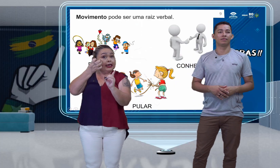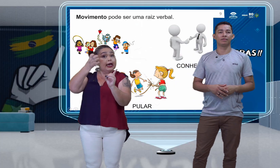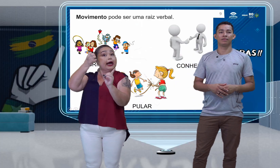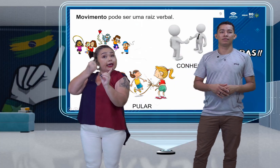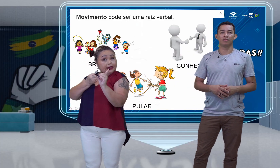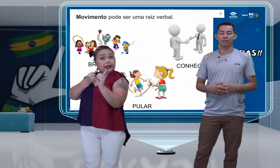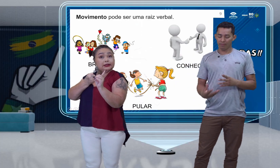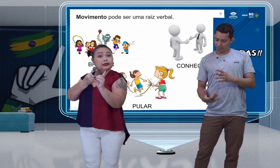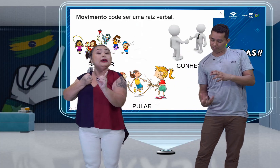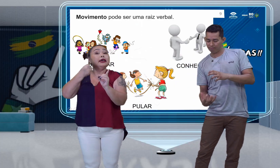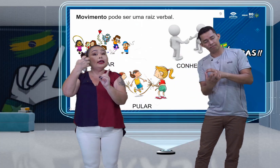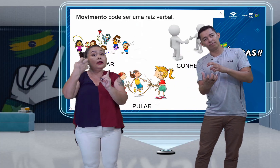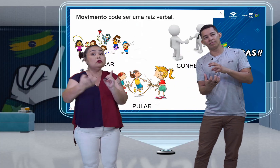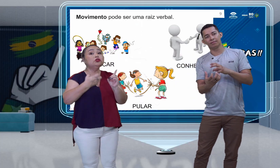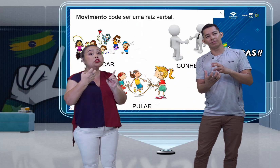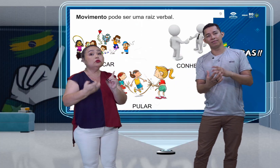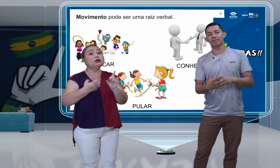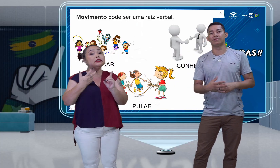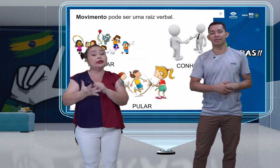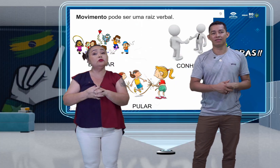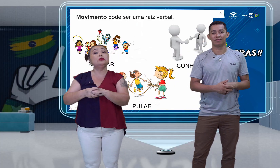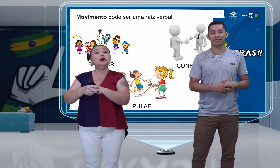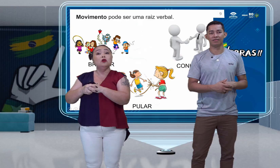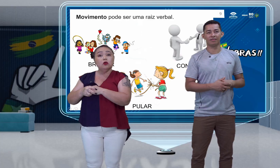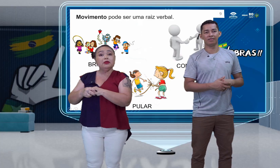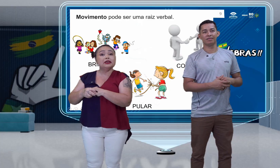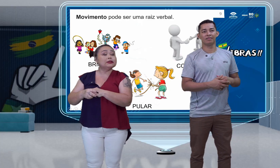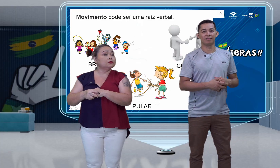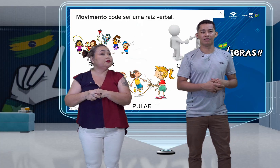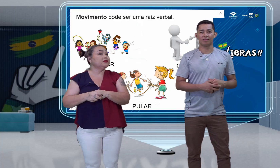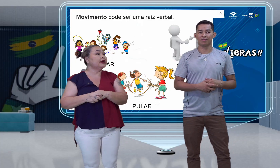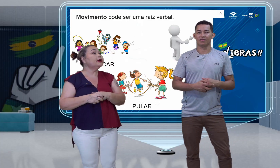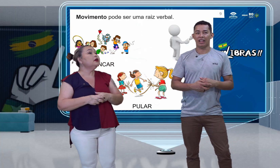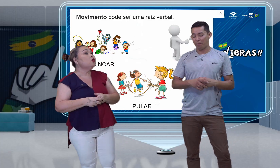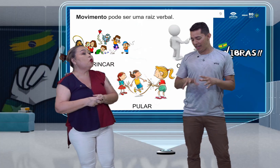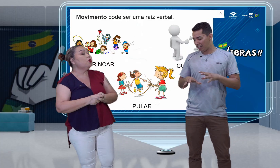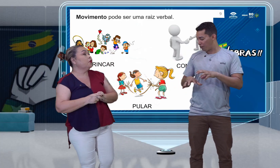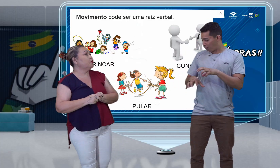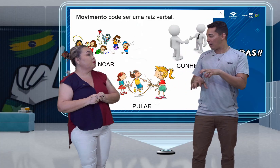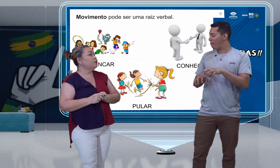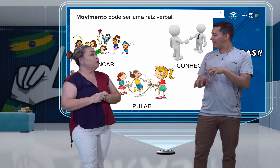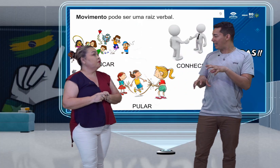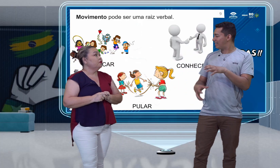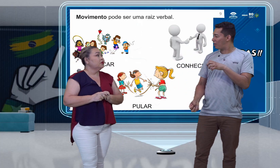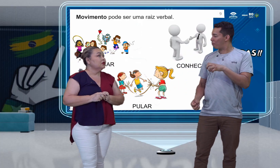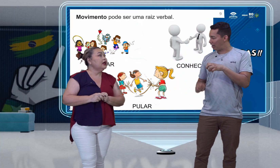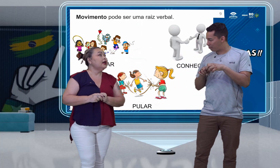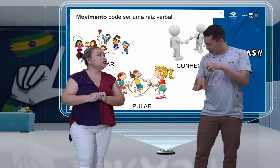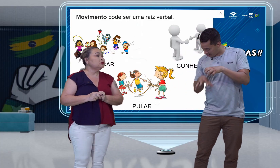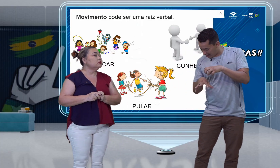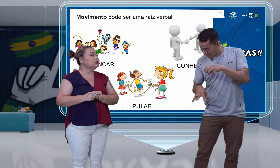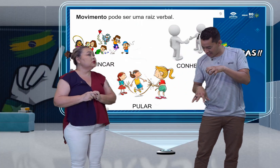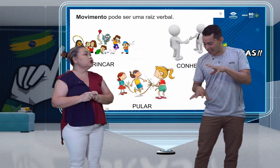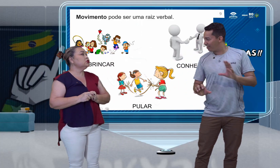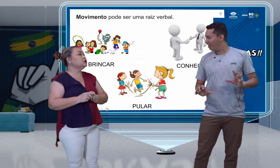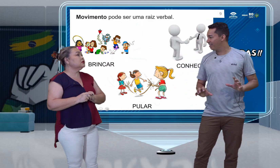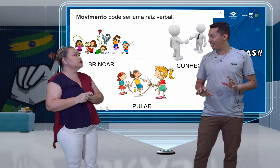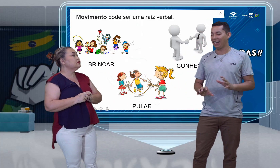é a raiz, ele continua sendo o mesmo, né? É bem ali de fundamentação mesmo, né? De raiz ali